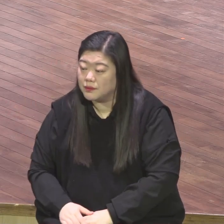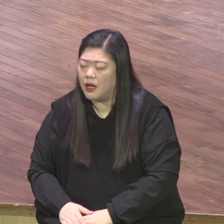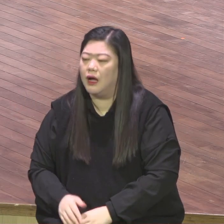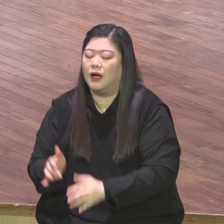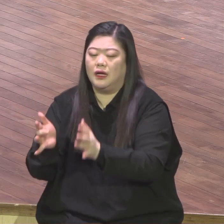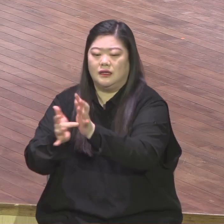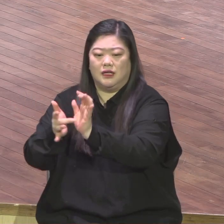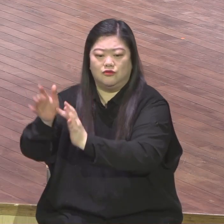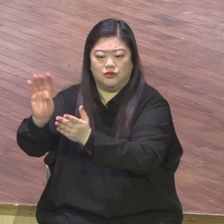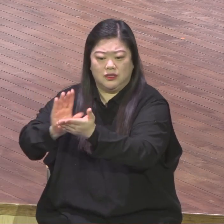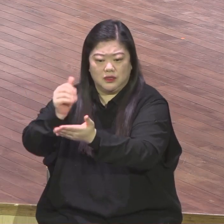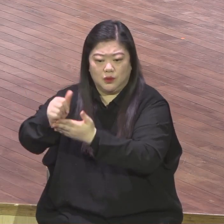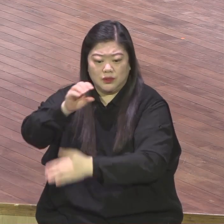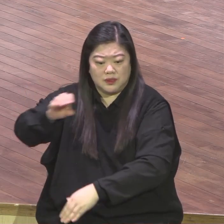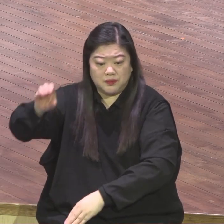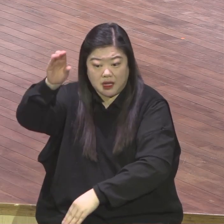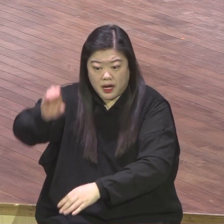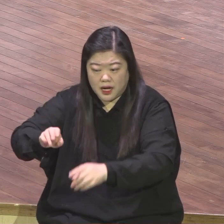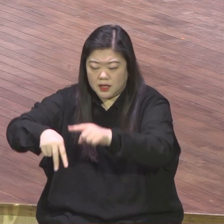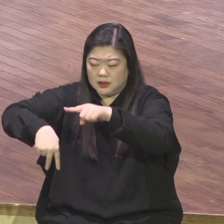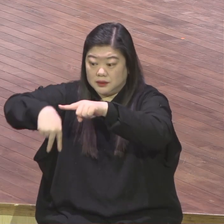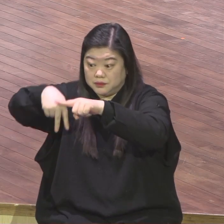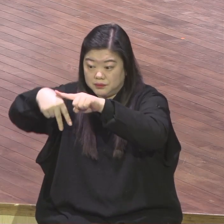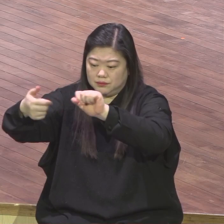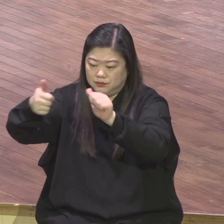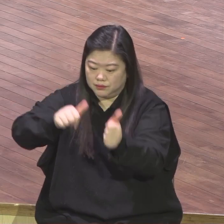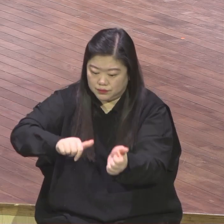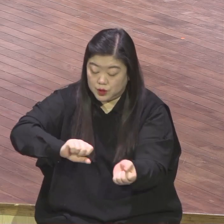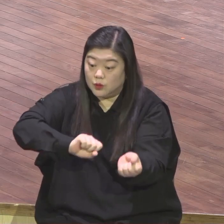십자가 대속과 부활 메시지였어요. 부활 메시지.